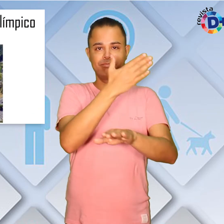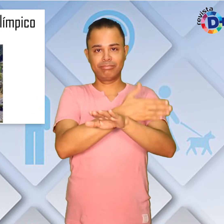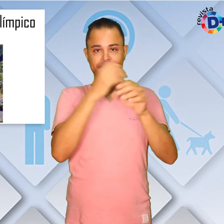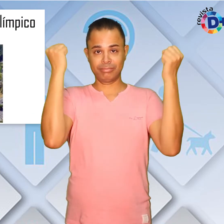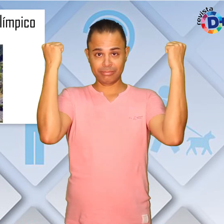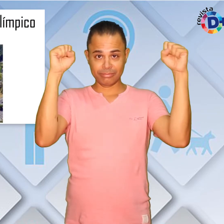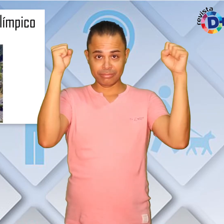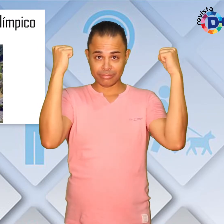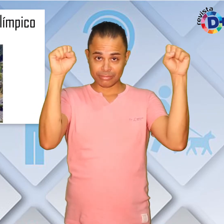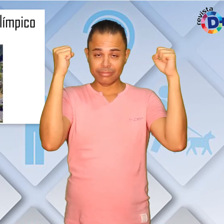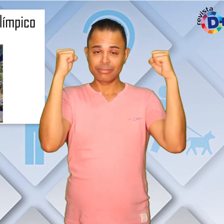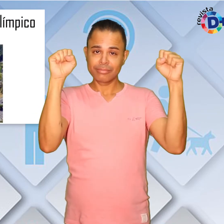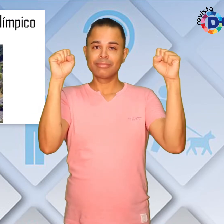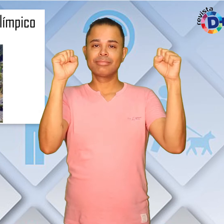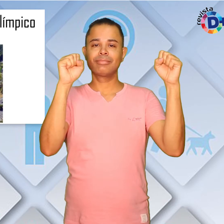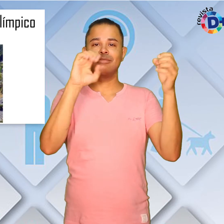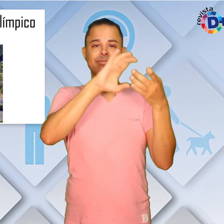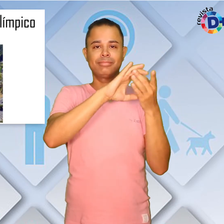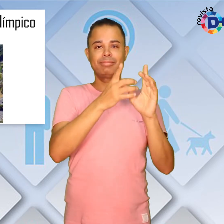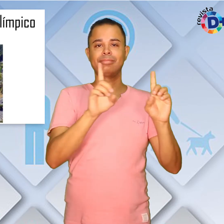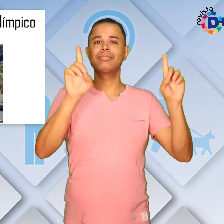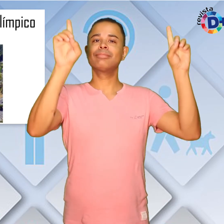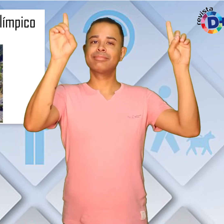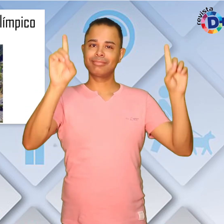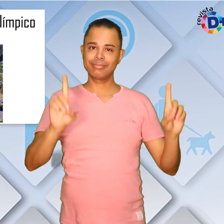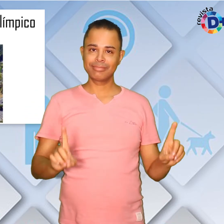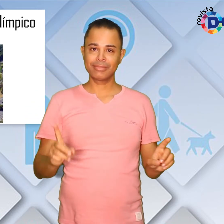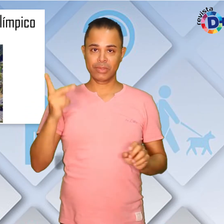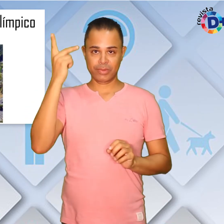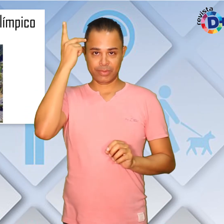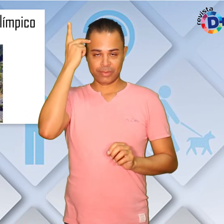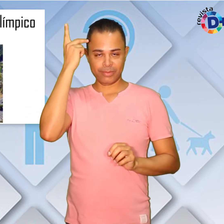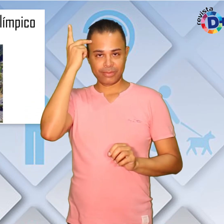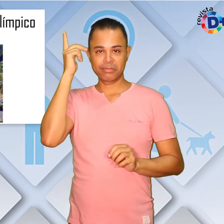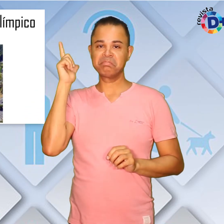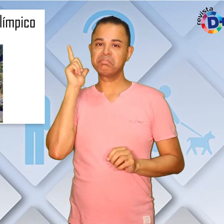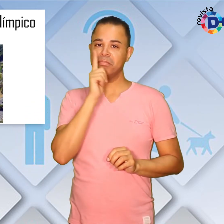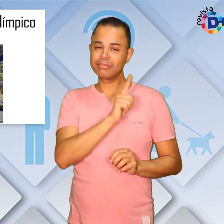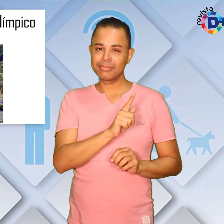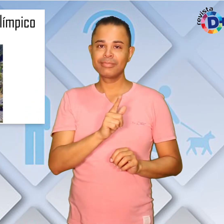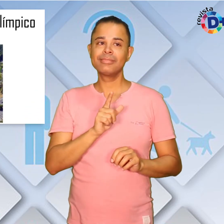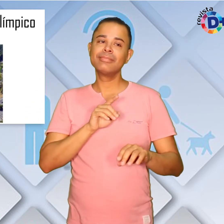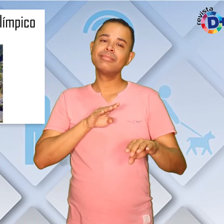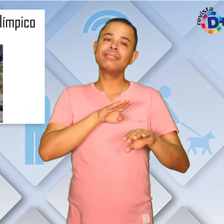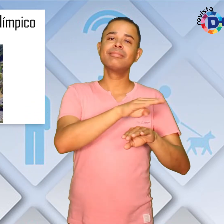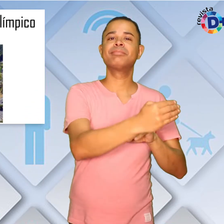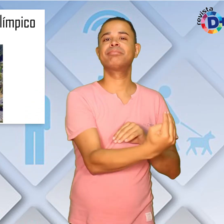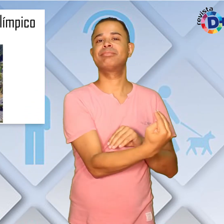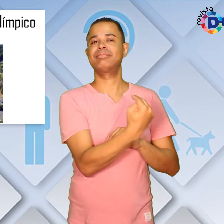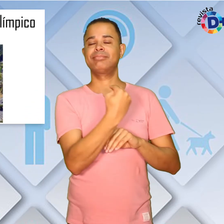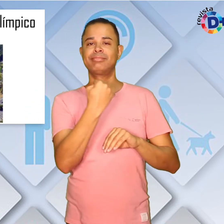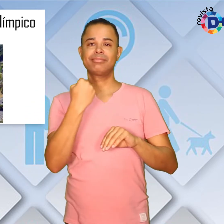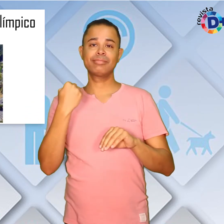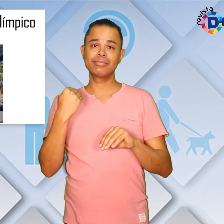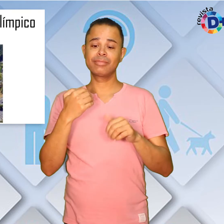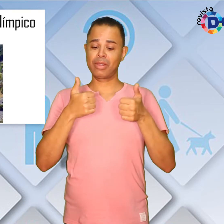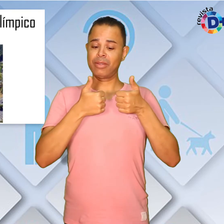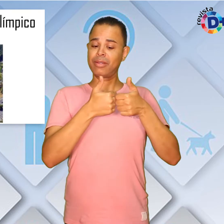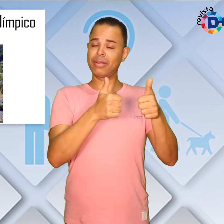do centro de treinamento paraolímpico brasileiro cpb utilizando uma linha